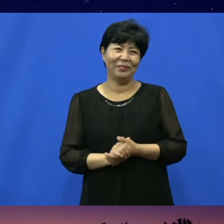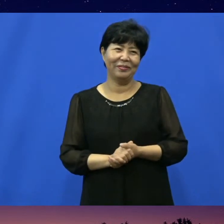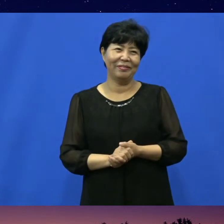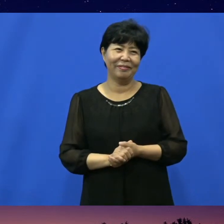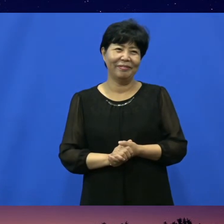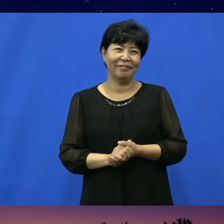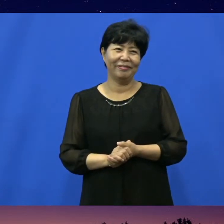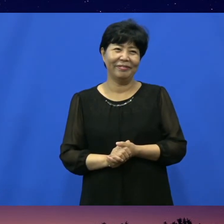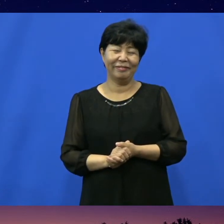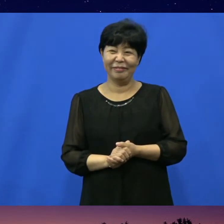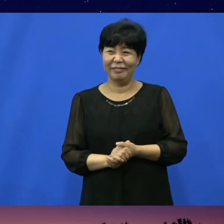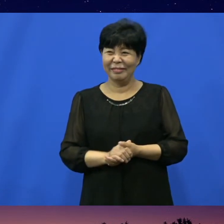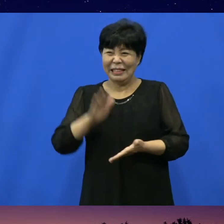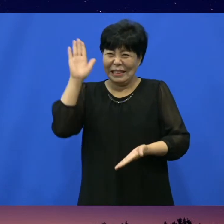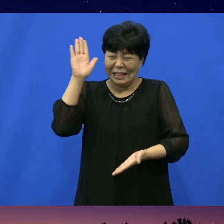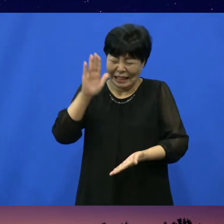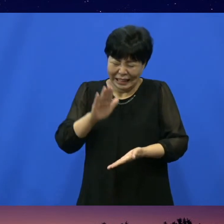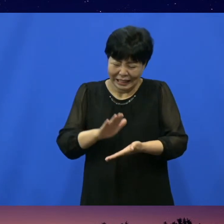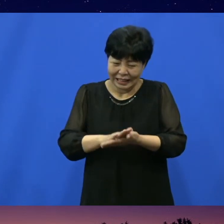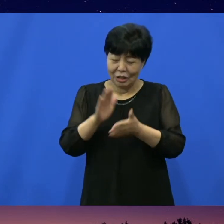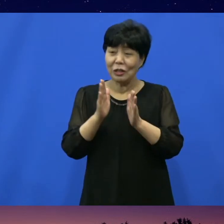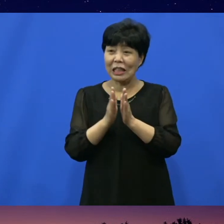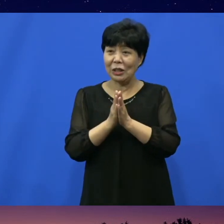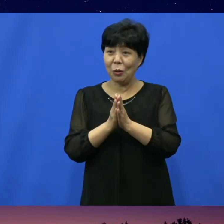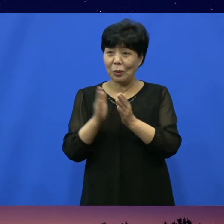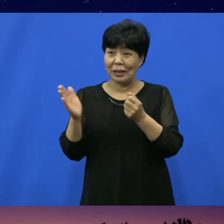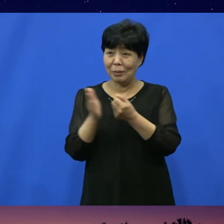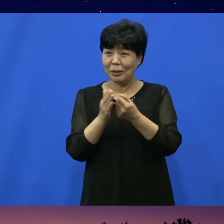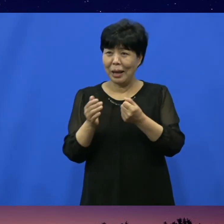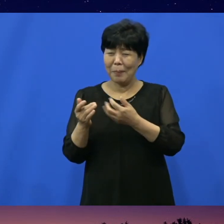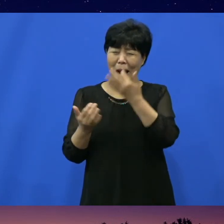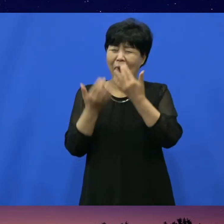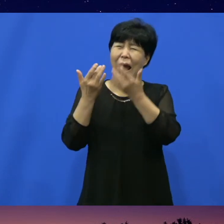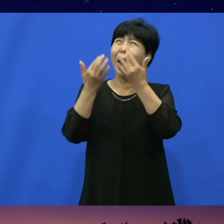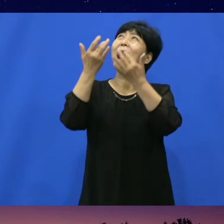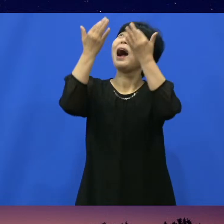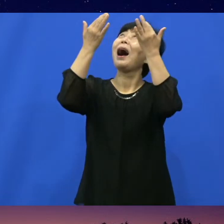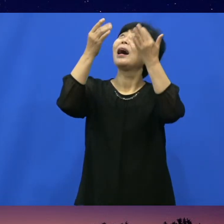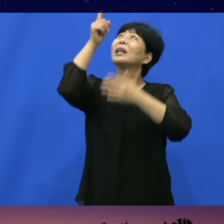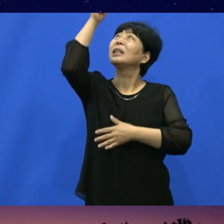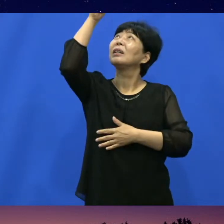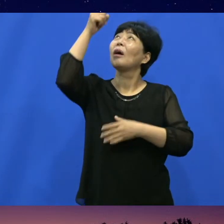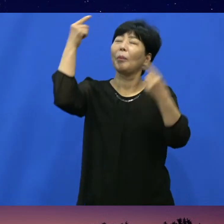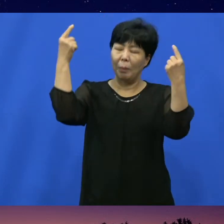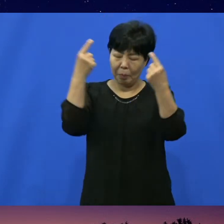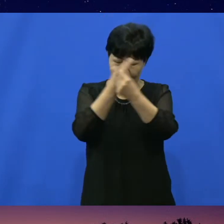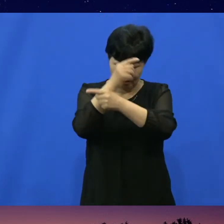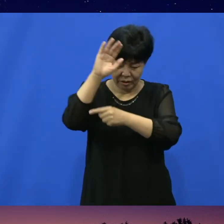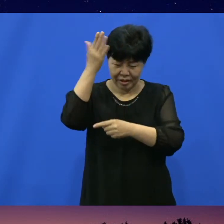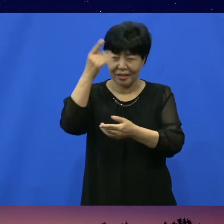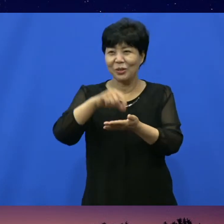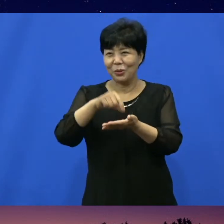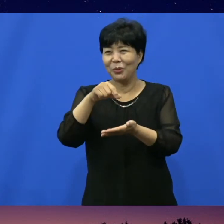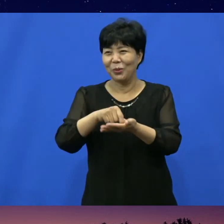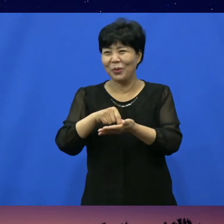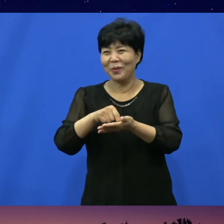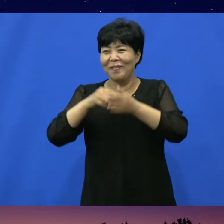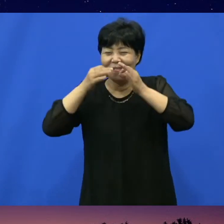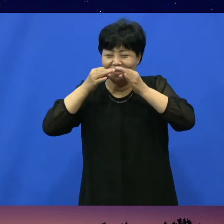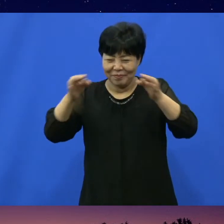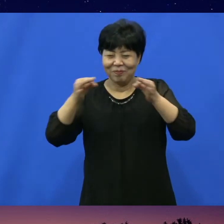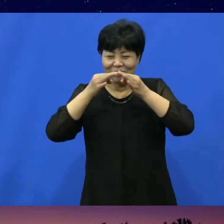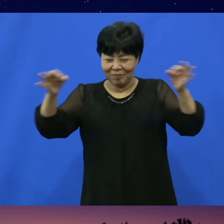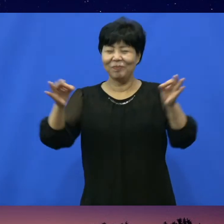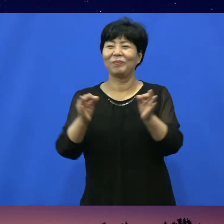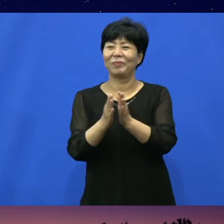천장을 바꿔야 되든지 뭐 이렇게 너무 뜨겁게 기도해요. 그래서 여러분들 기도를 하시길 바라고 그 부르짖을 때 뭐가